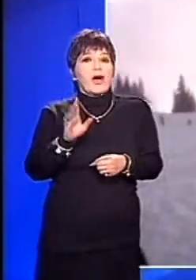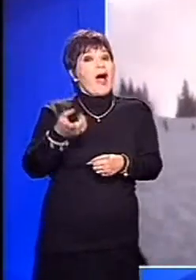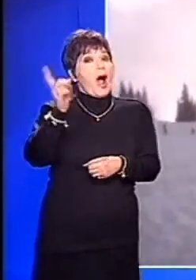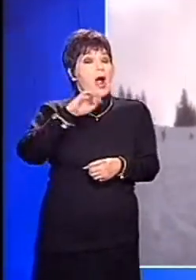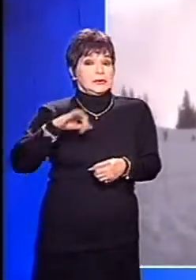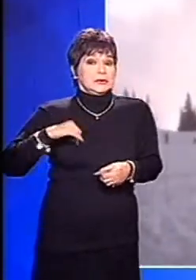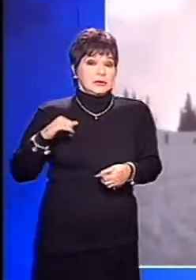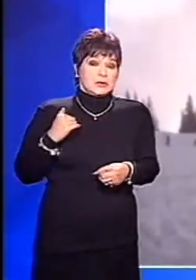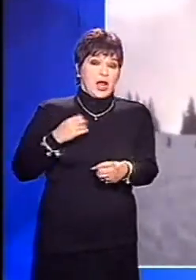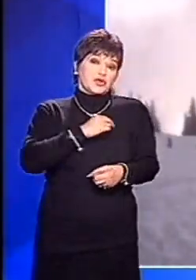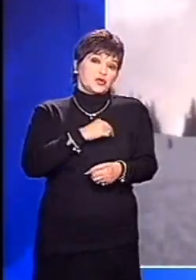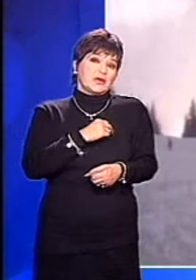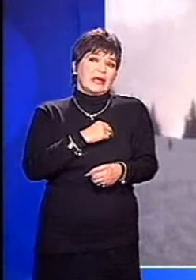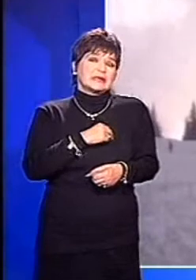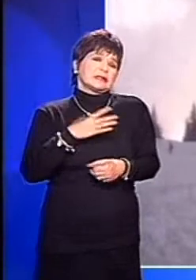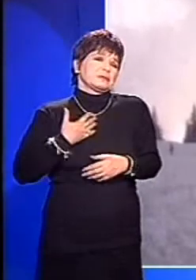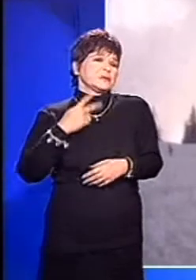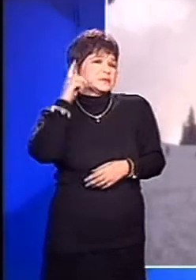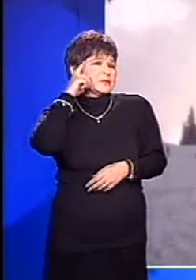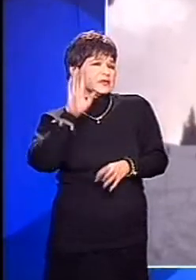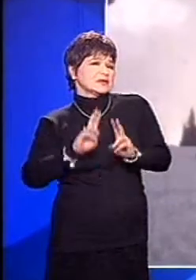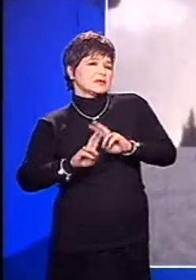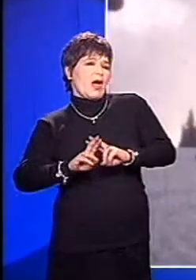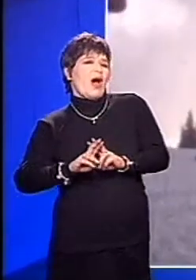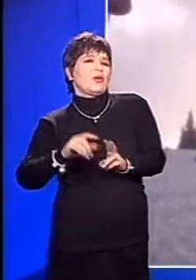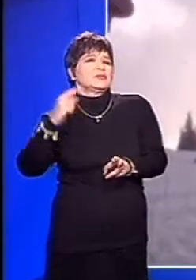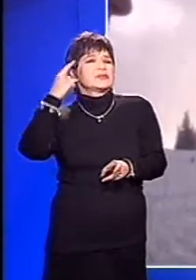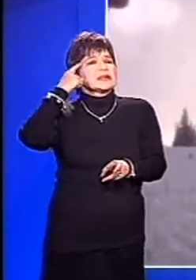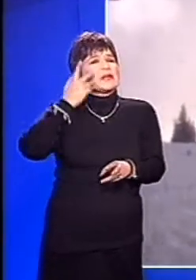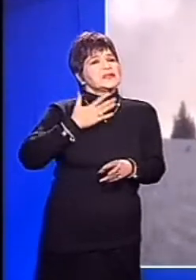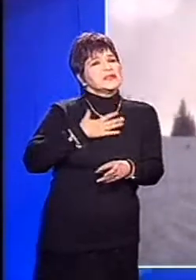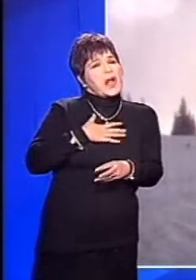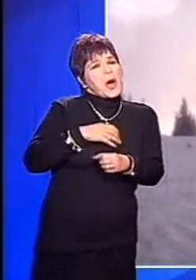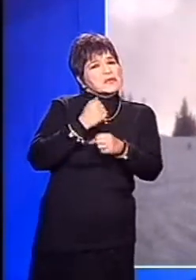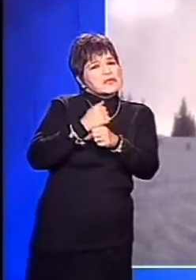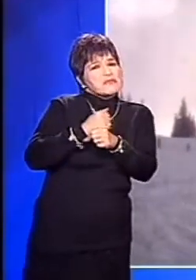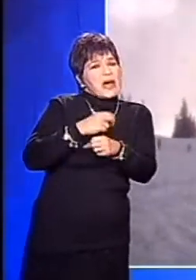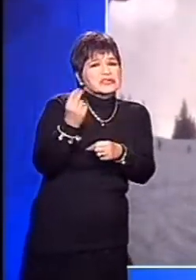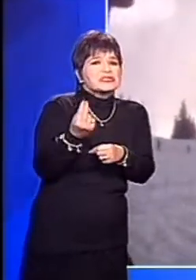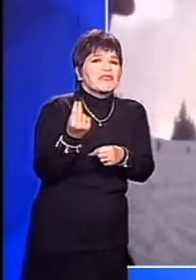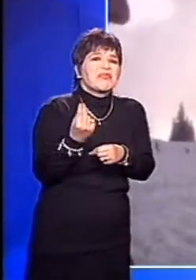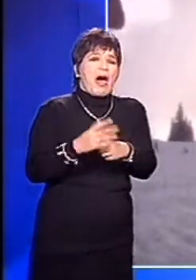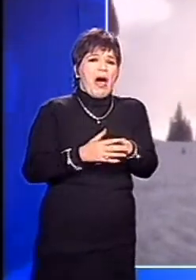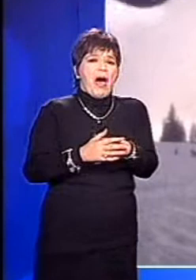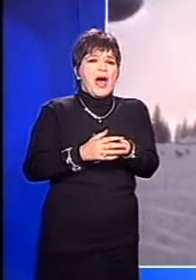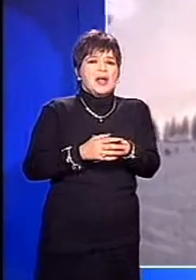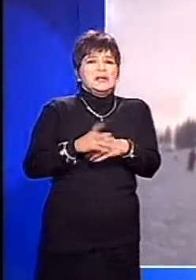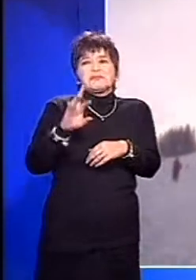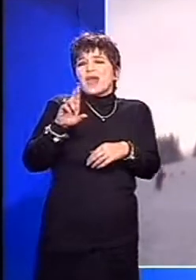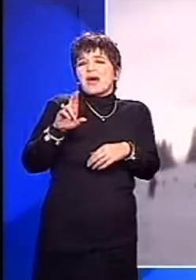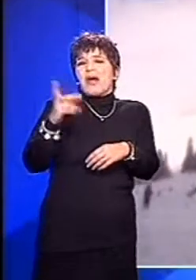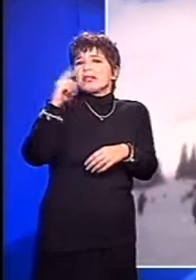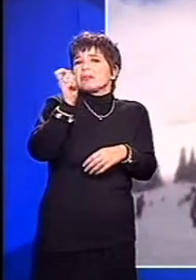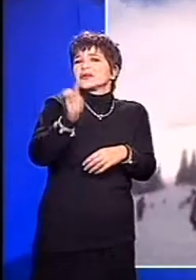care poate n-ar trebui ar vrea să facă și sunt respingi de către spus, cei care fiind de expansiv, poate n-ar trebui să fac